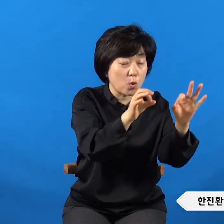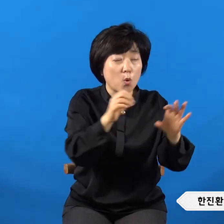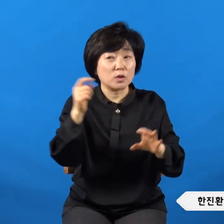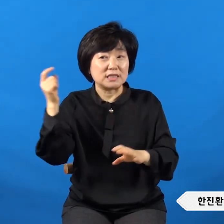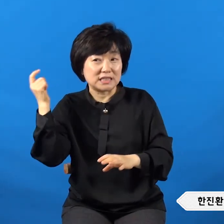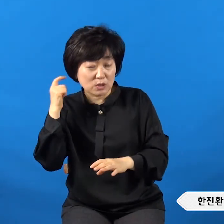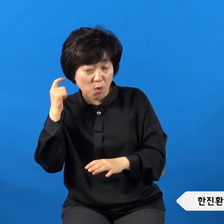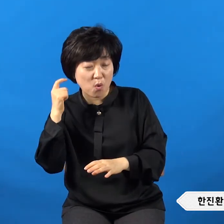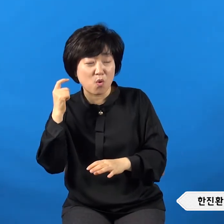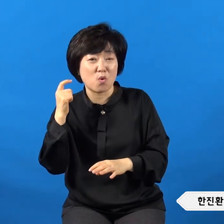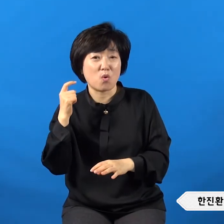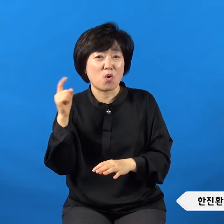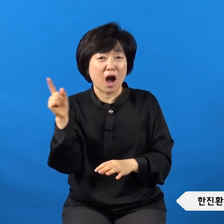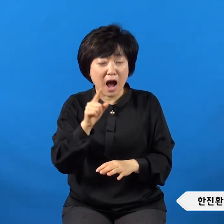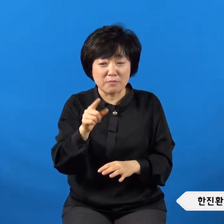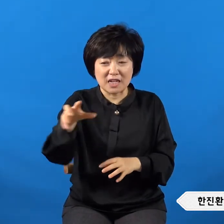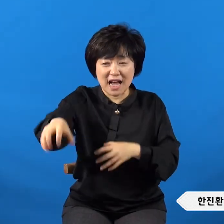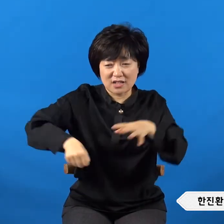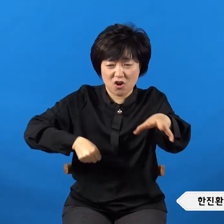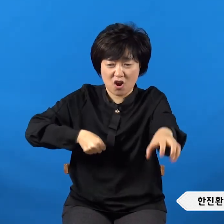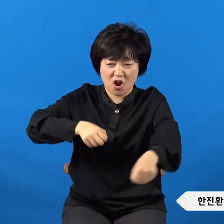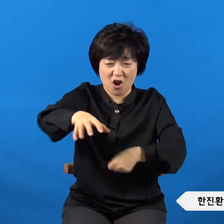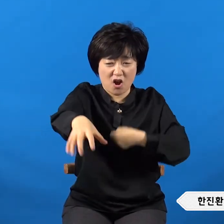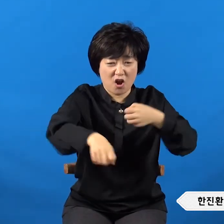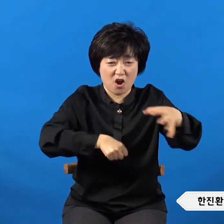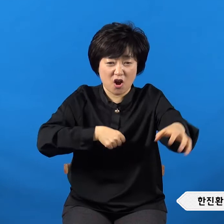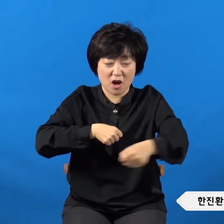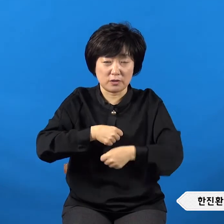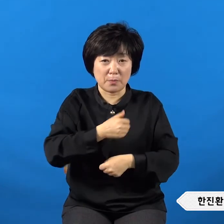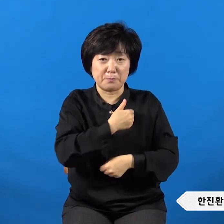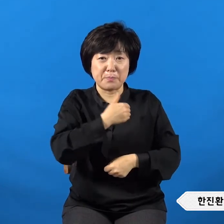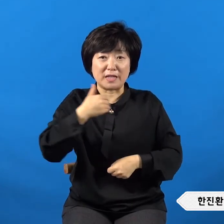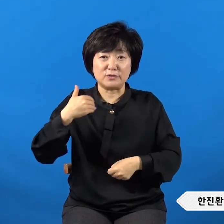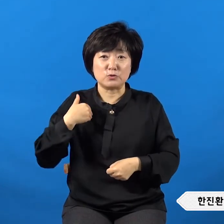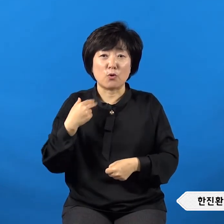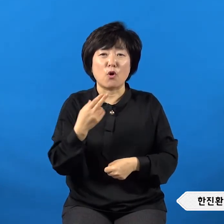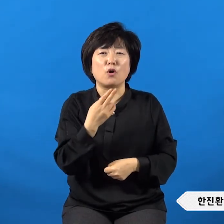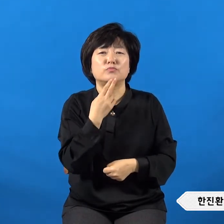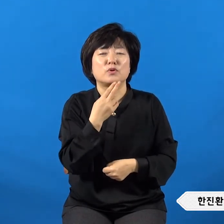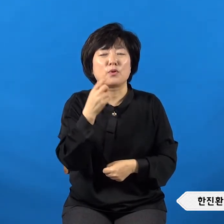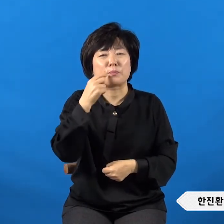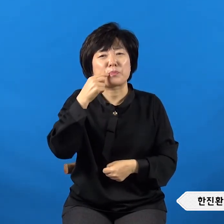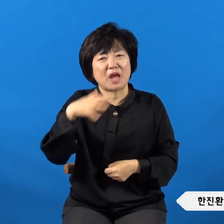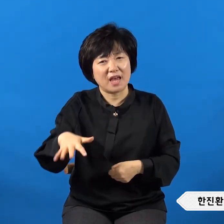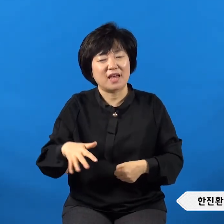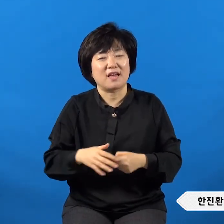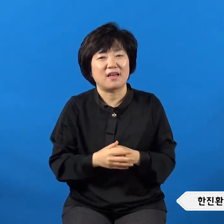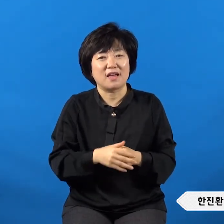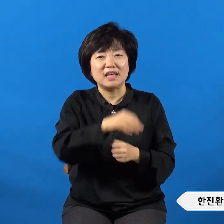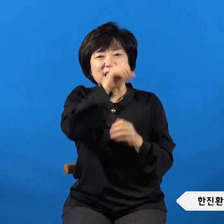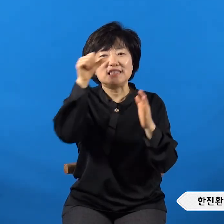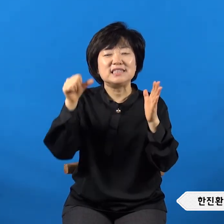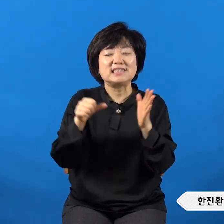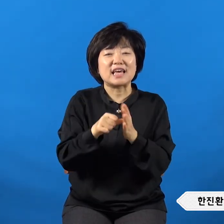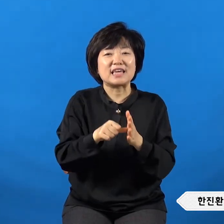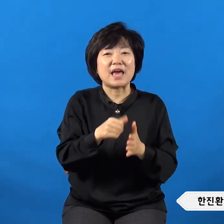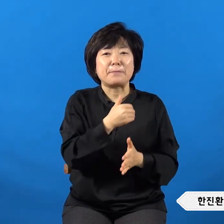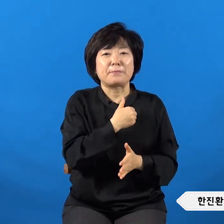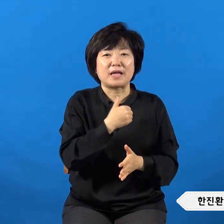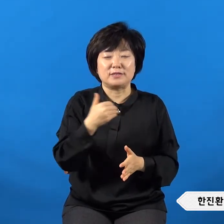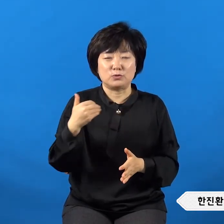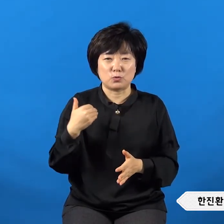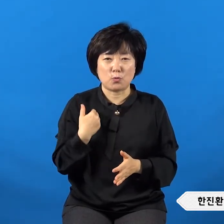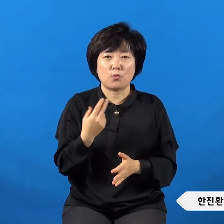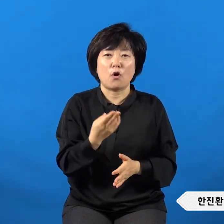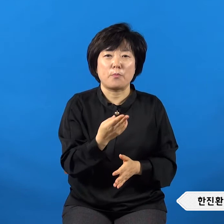보고 아무리 듣고 아무리 가져보아도 만족은 되지 않더라 하는 말이죠. 인생에